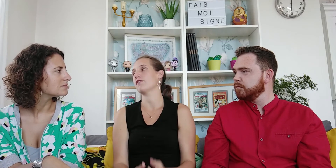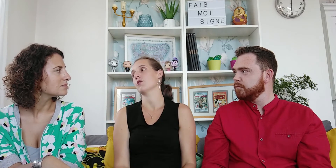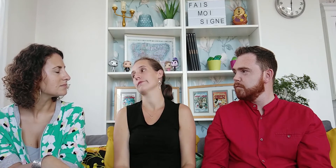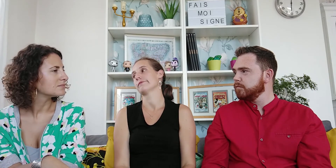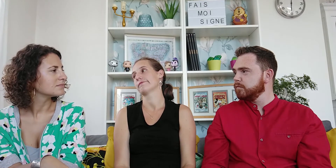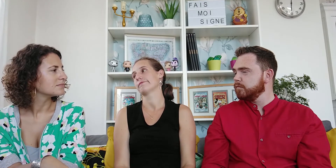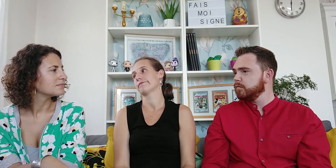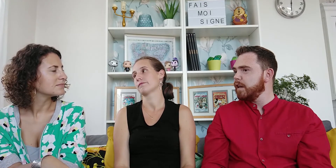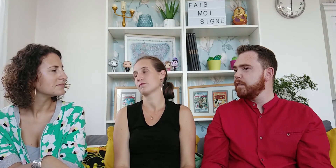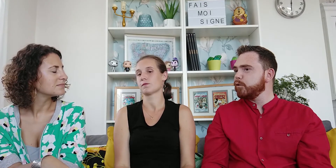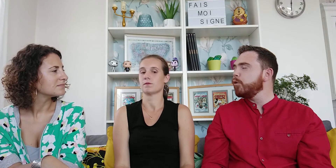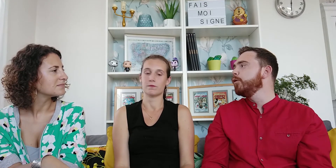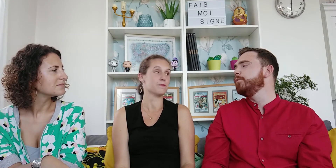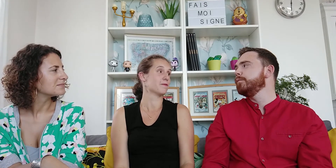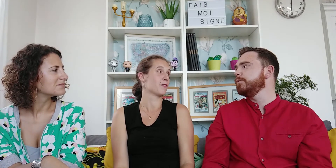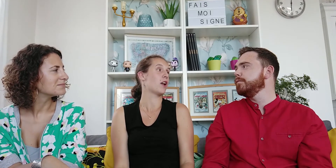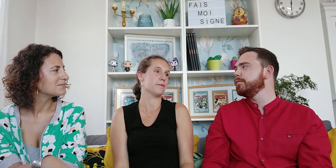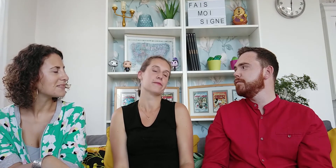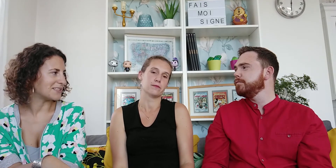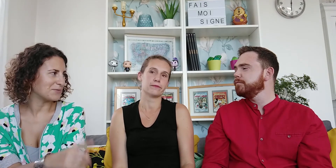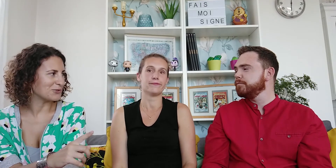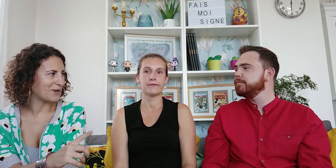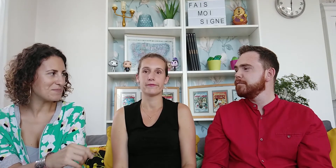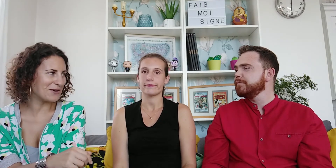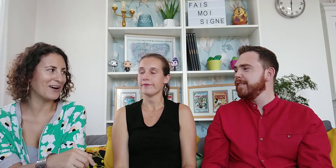figure. C'est moins douloureux. Voilà. Ça dépend du jouet.